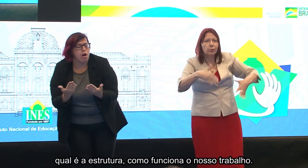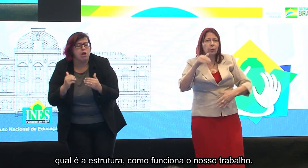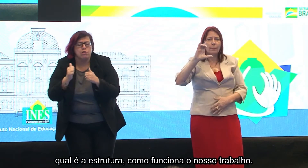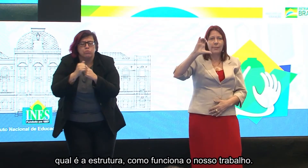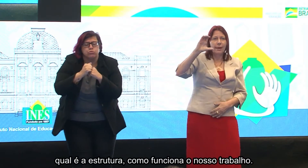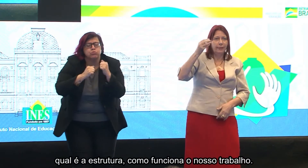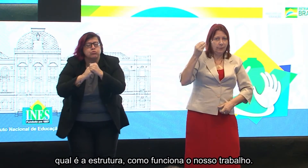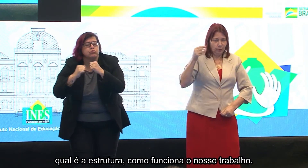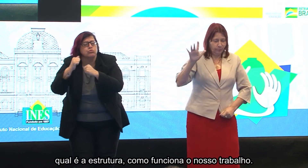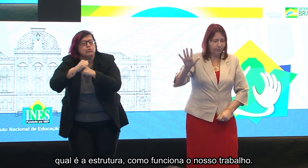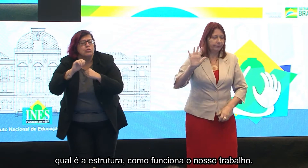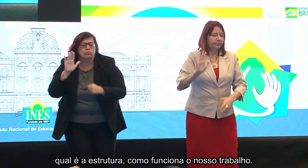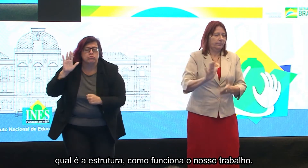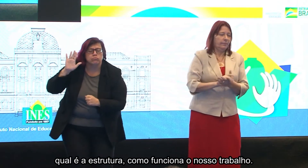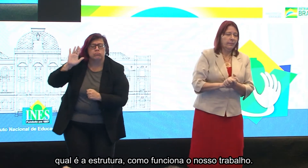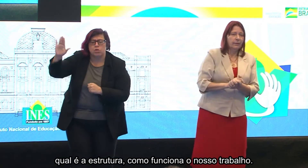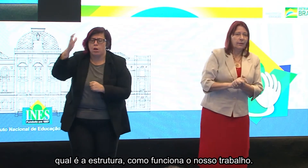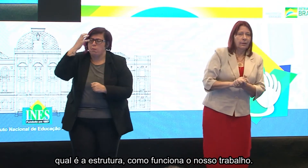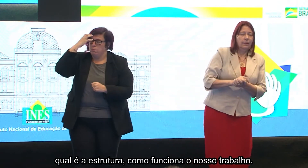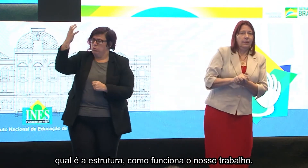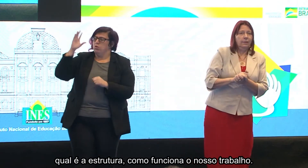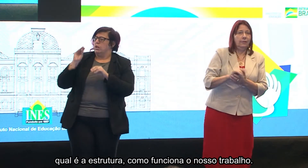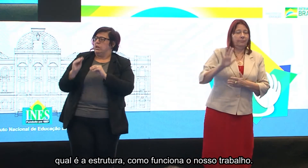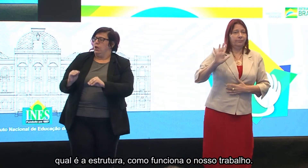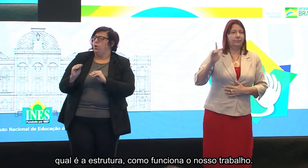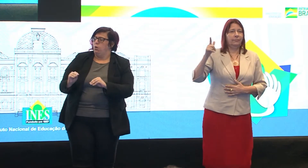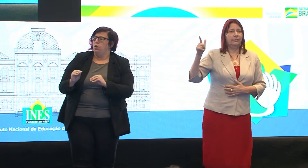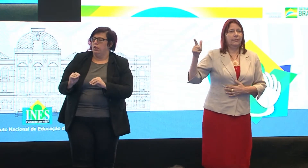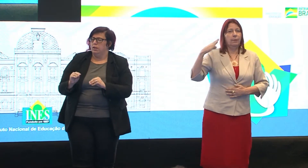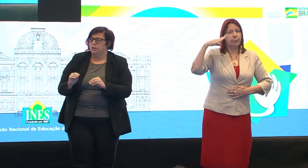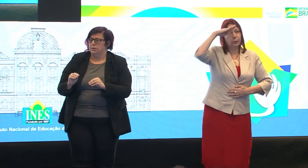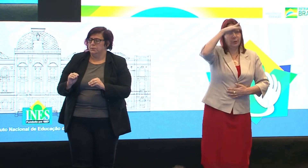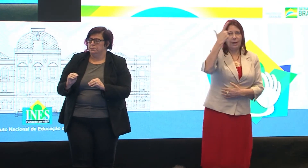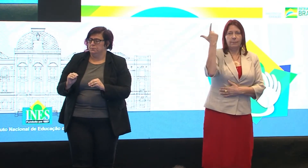a estrutura, como funciona o nosso trabalho?